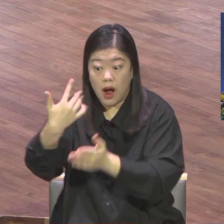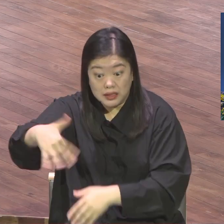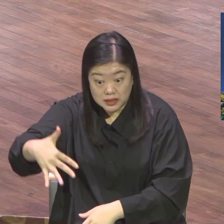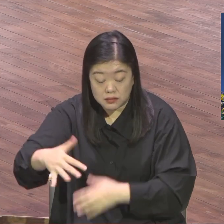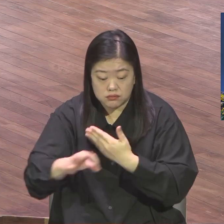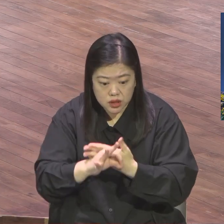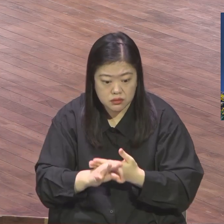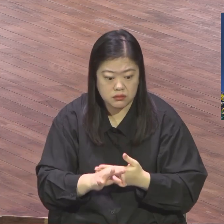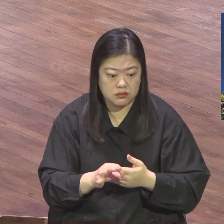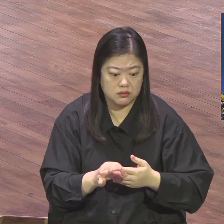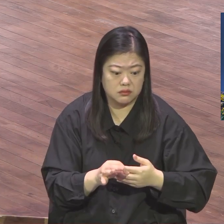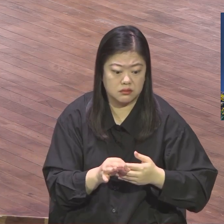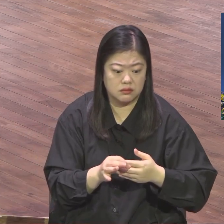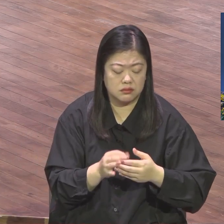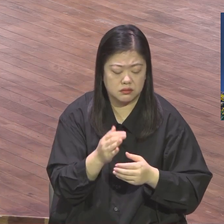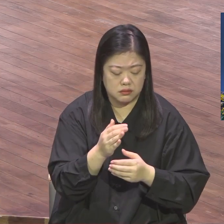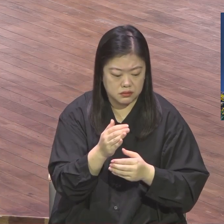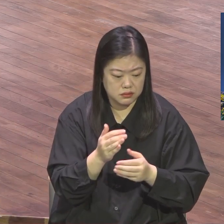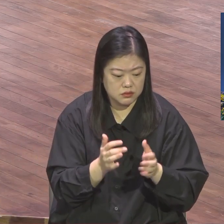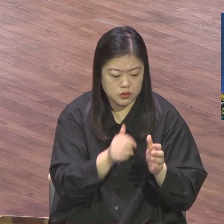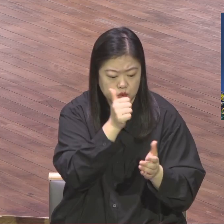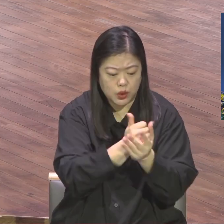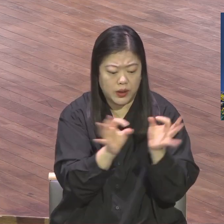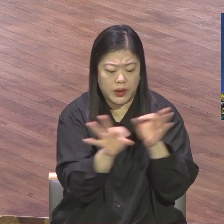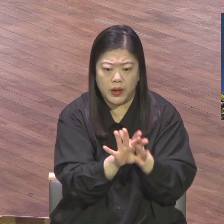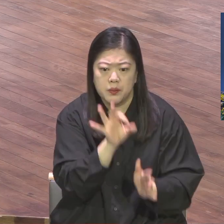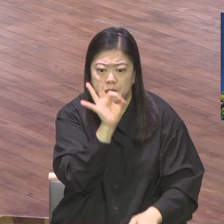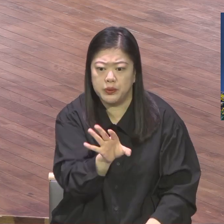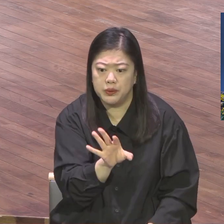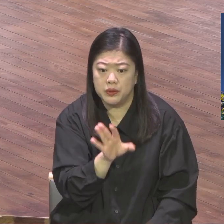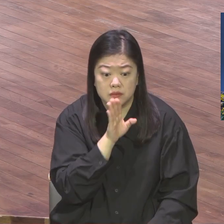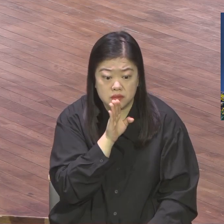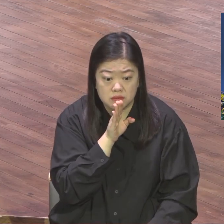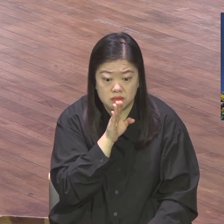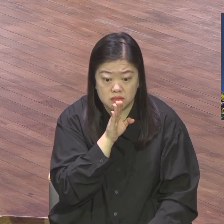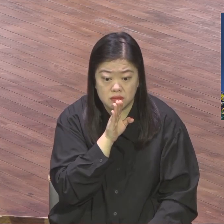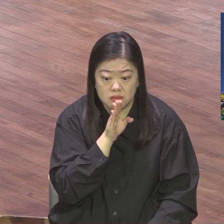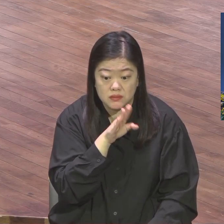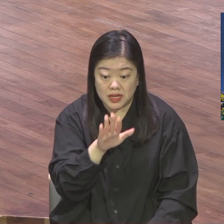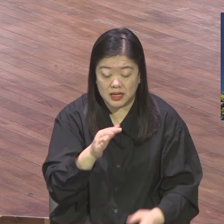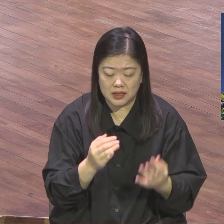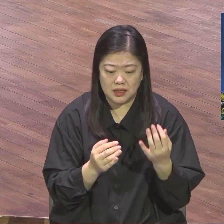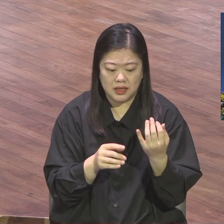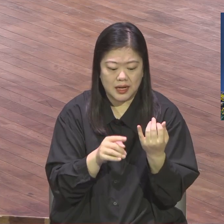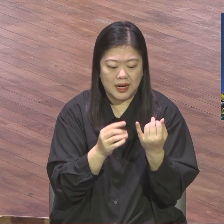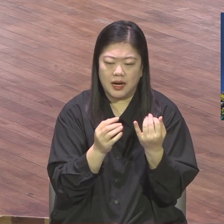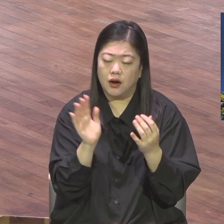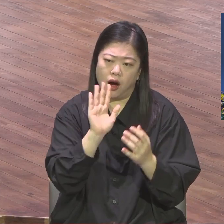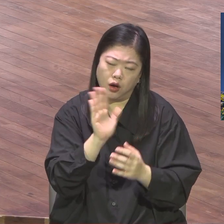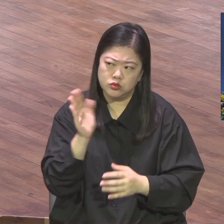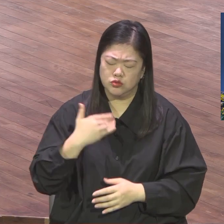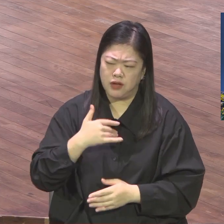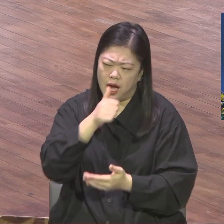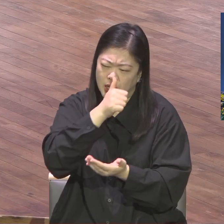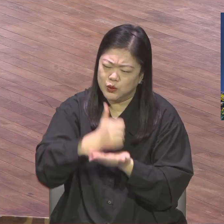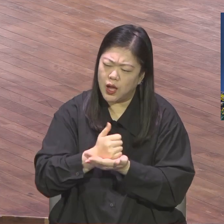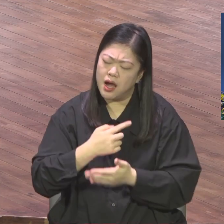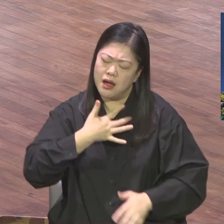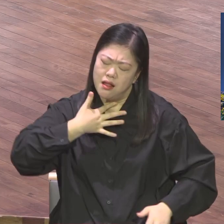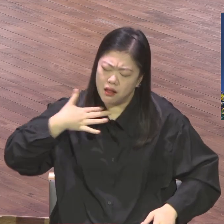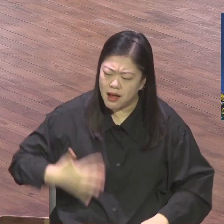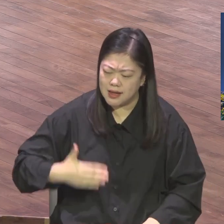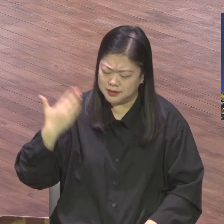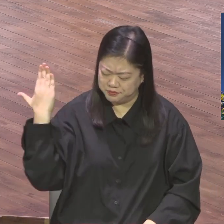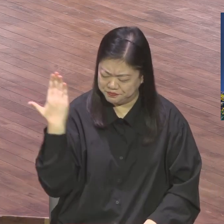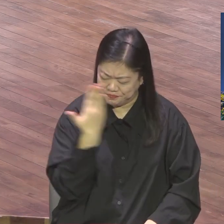그게 정상이에요, 정상. 인간의 어머니 뱃속에 태어나가지고 어떤 삶을 살았던 상관없이 육체를 떠나는